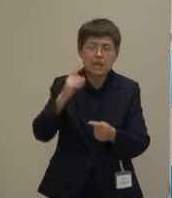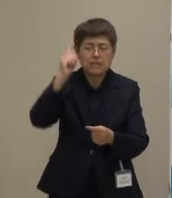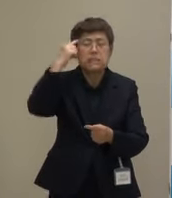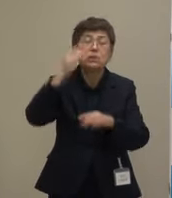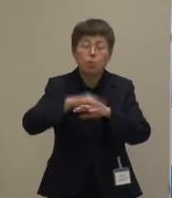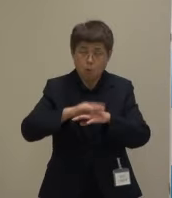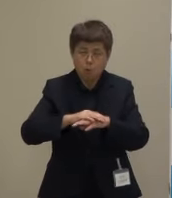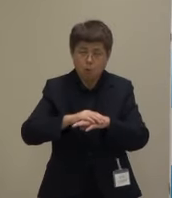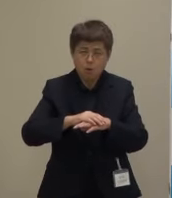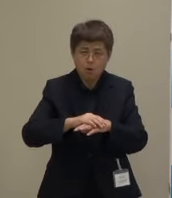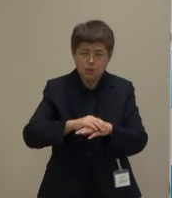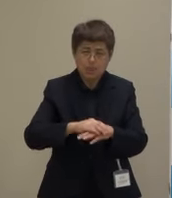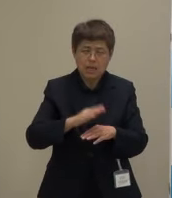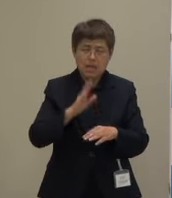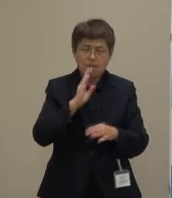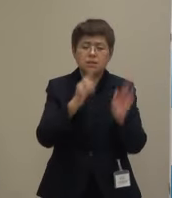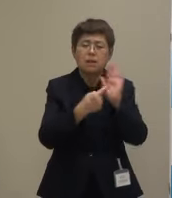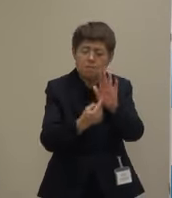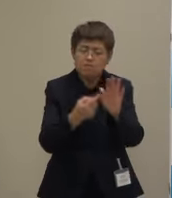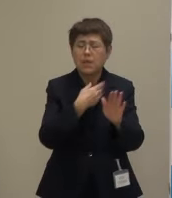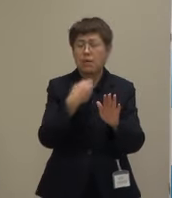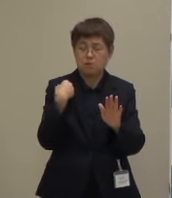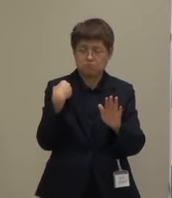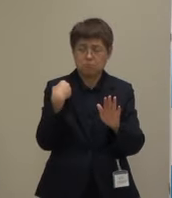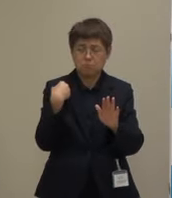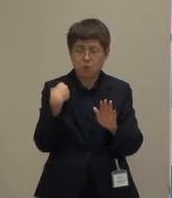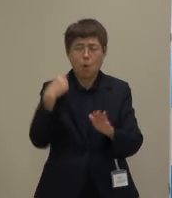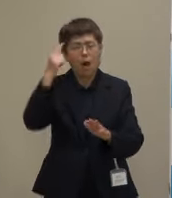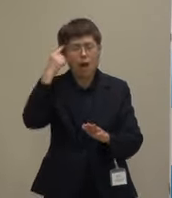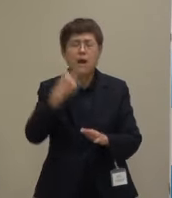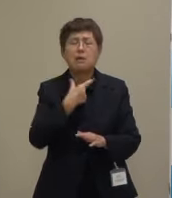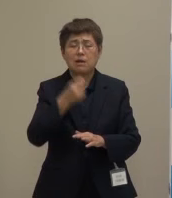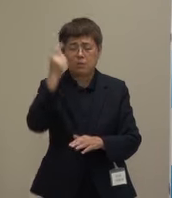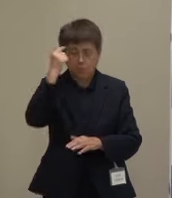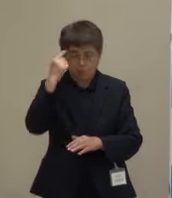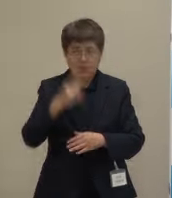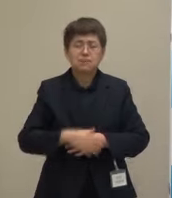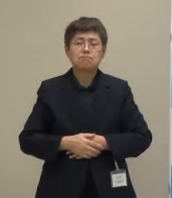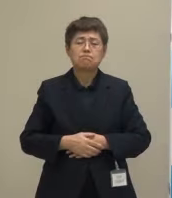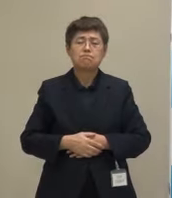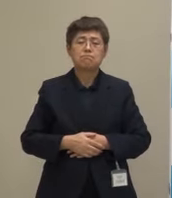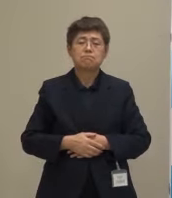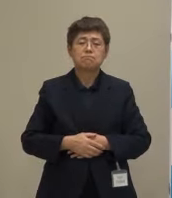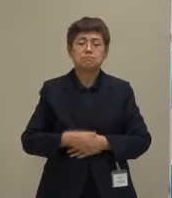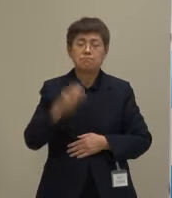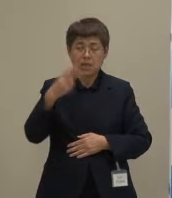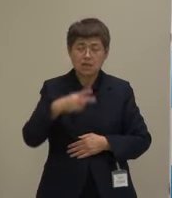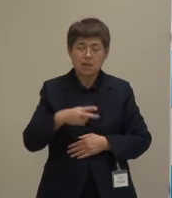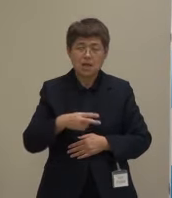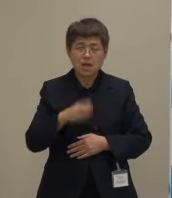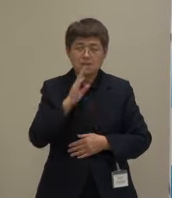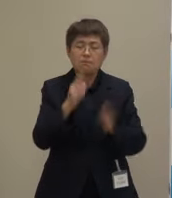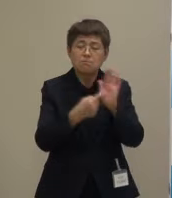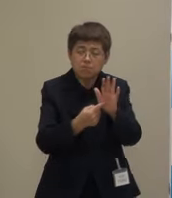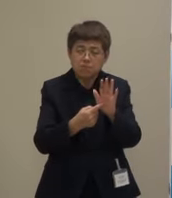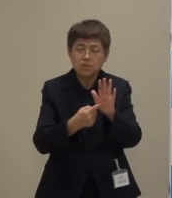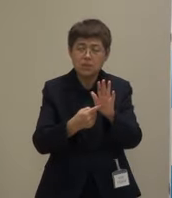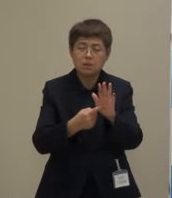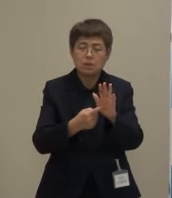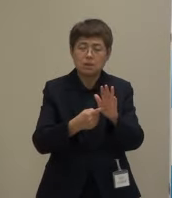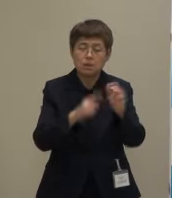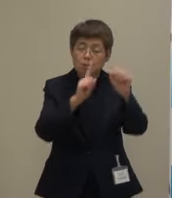つ実現可能な協定としていきたいと考えています。なお、実現に向けた具体